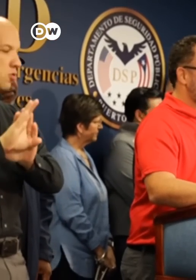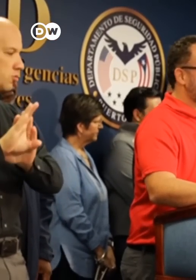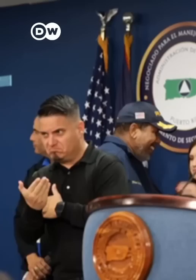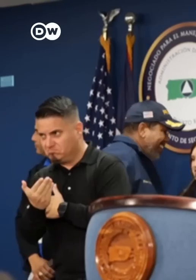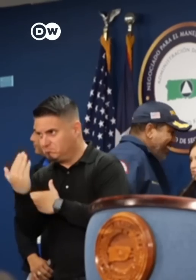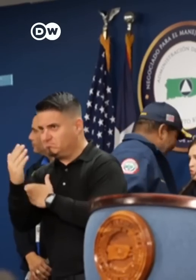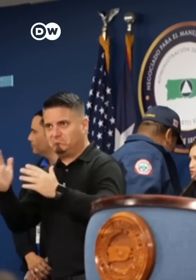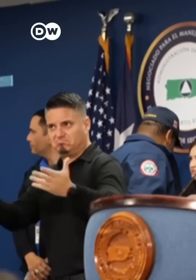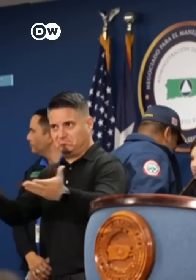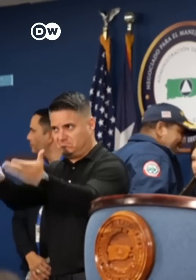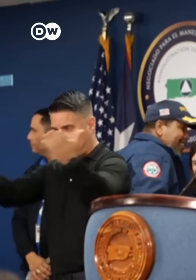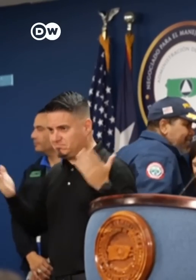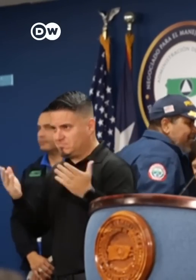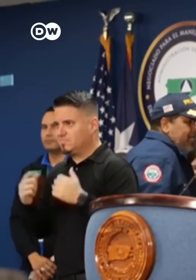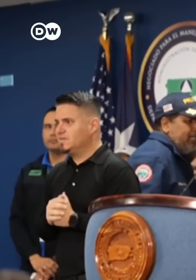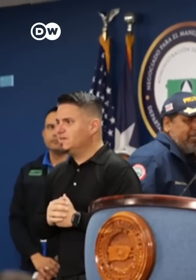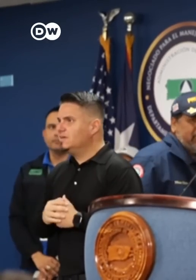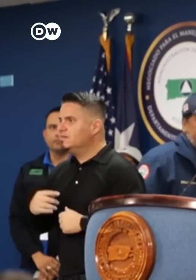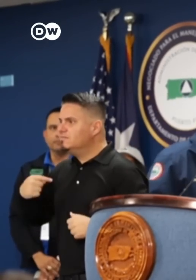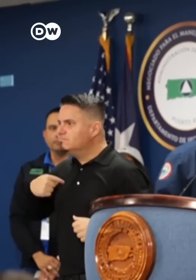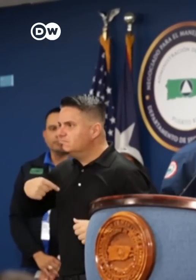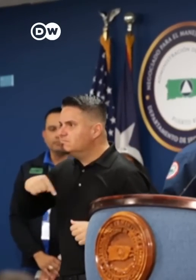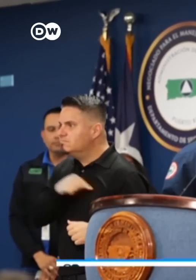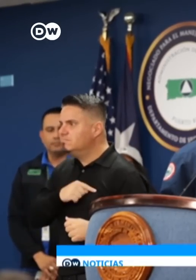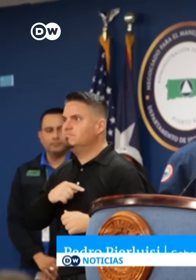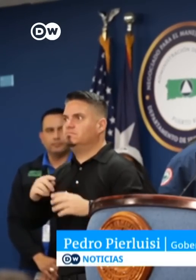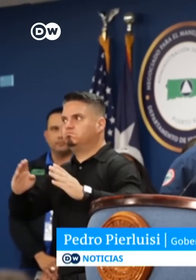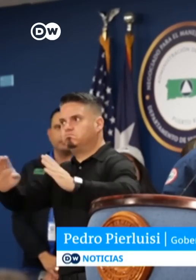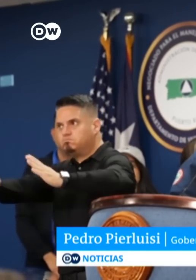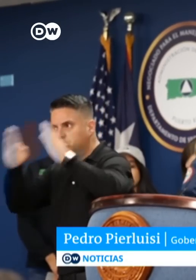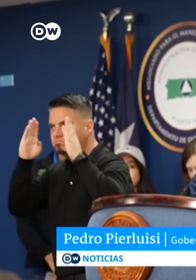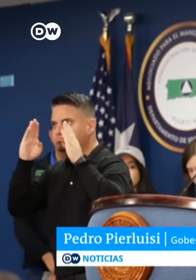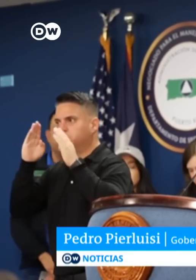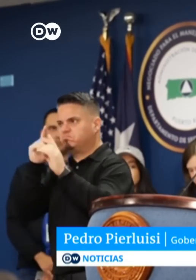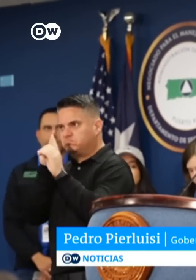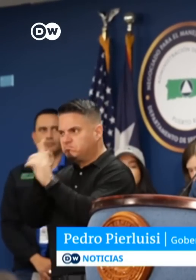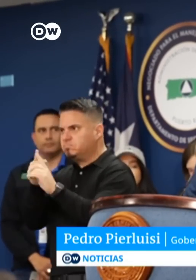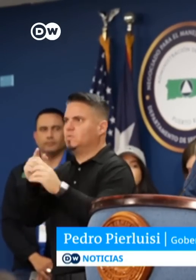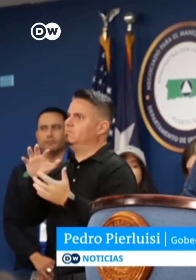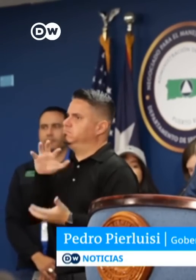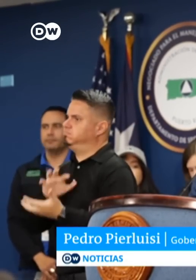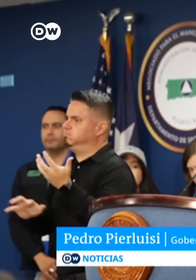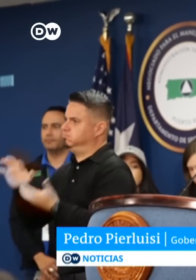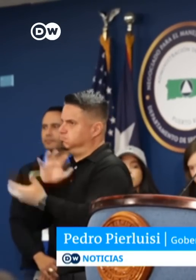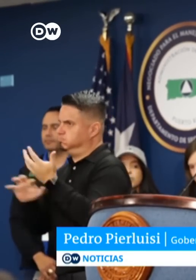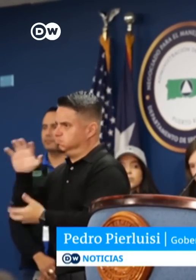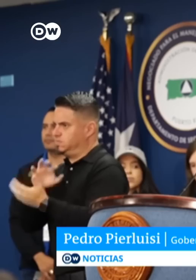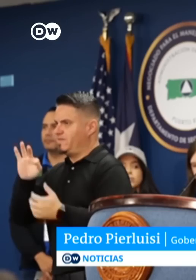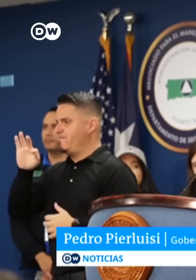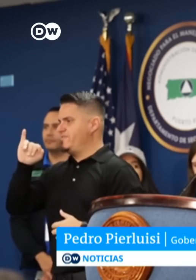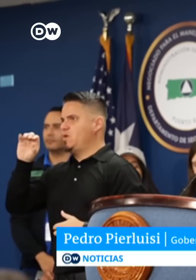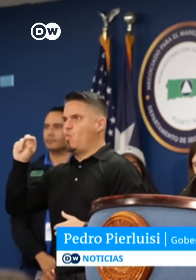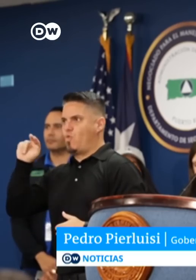Guardia Nacional. Estamos en estado de alerta por la tormenta tropical Fiona, que